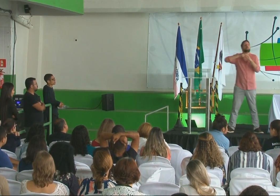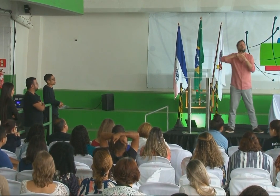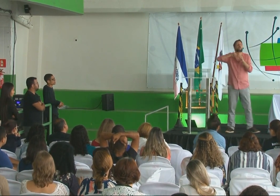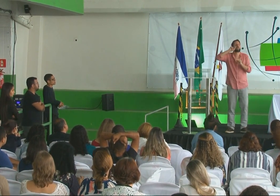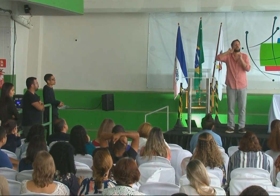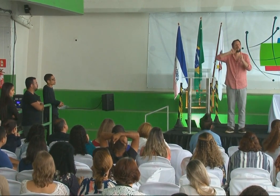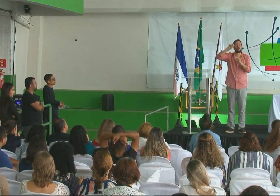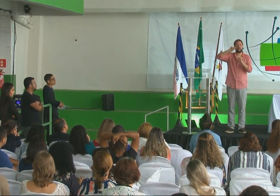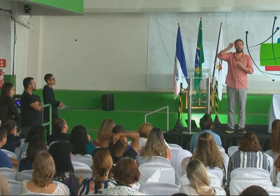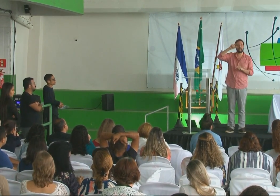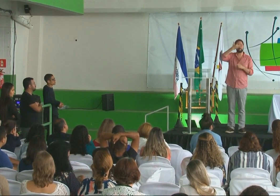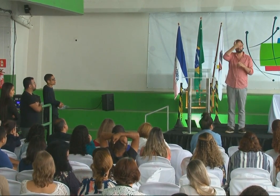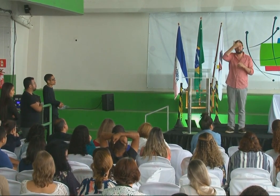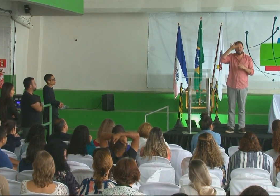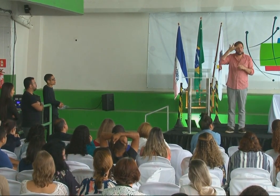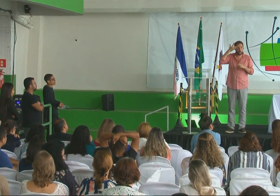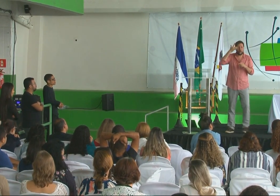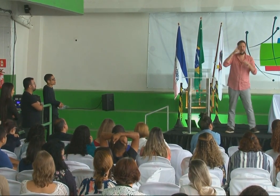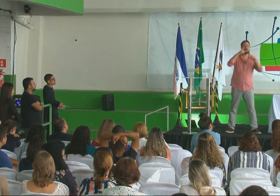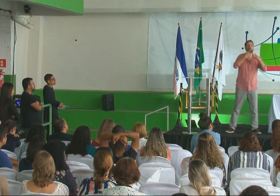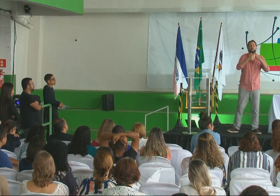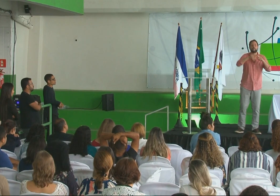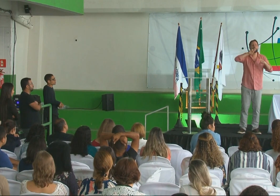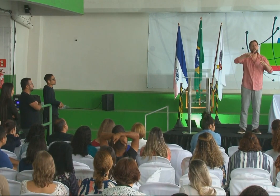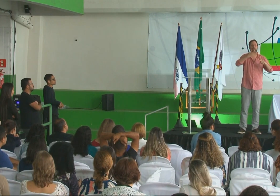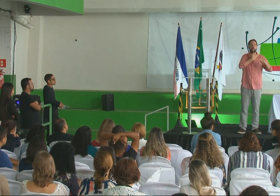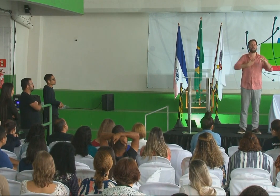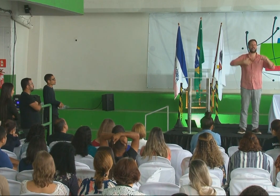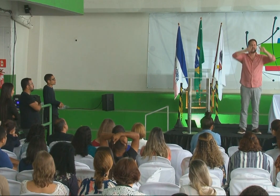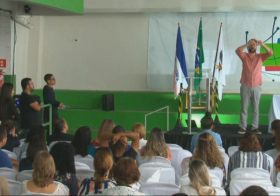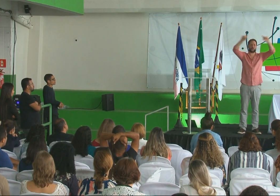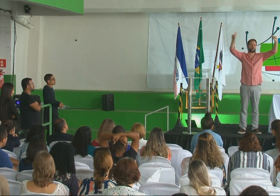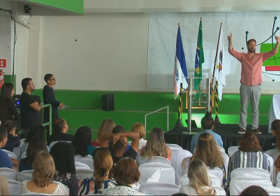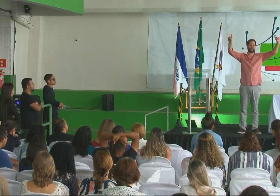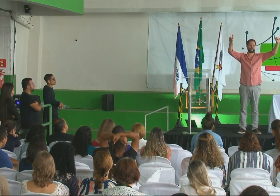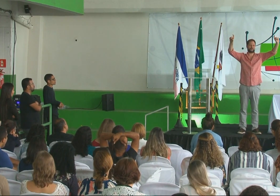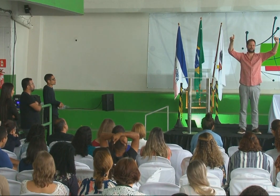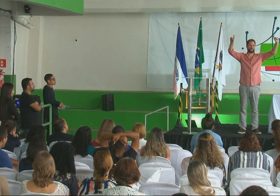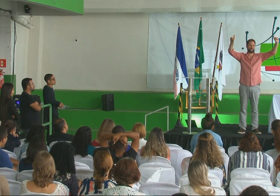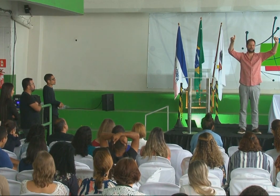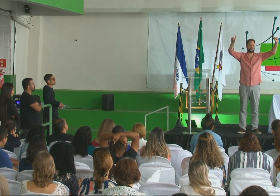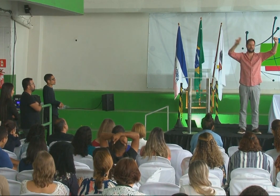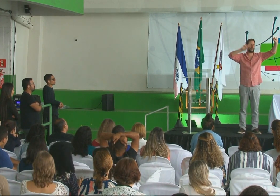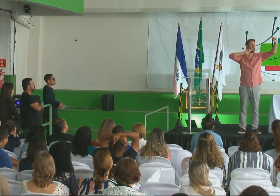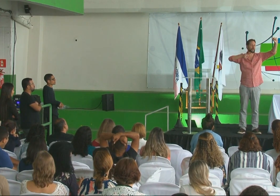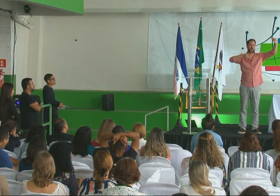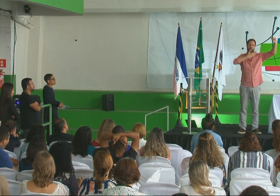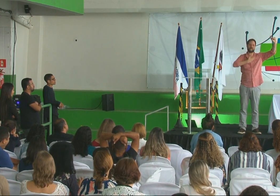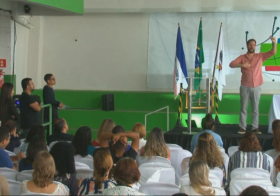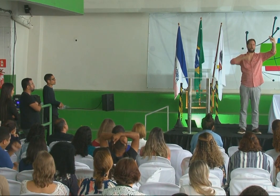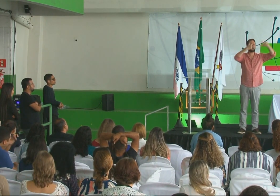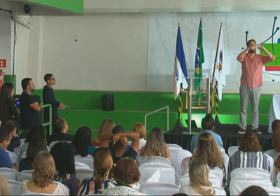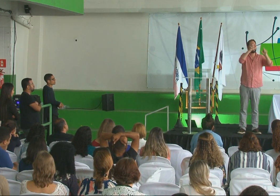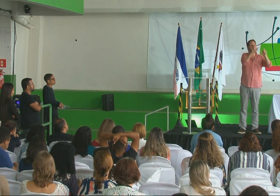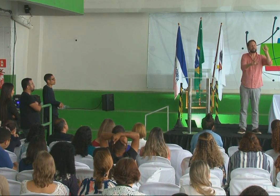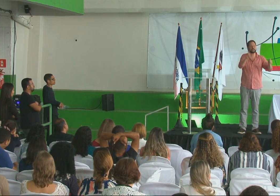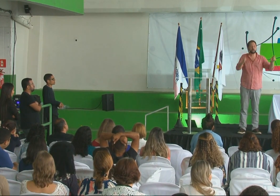Qual o problema? O problema não é pensando em envolver em si, não é pensando em envolver em si.